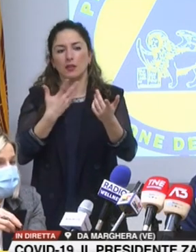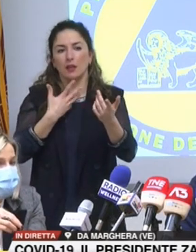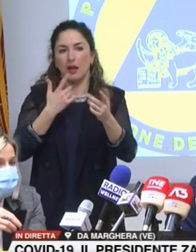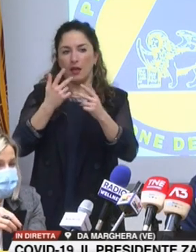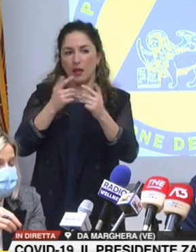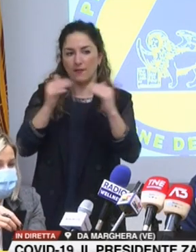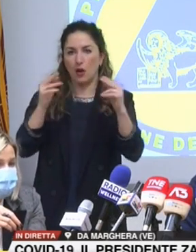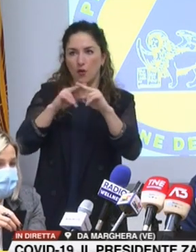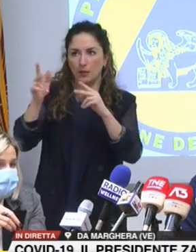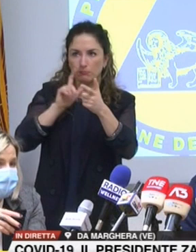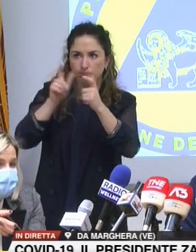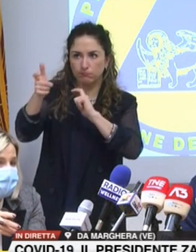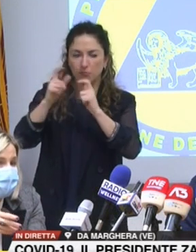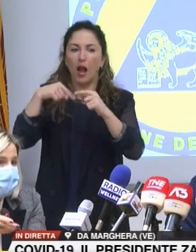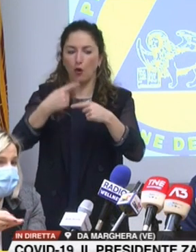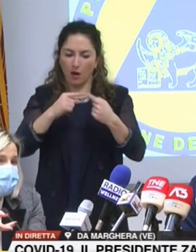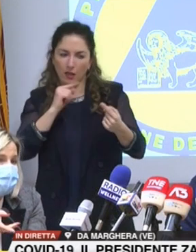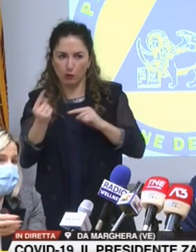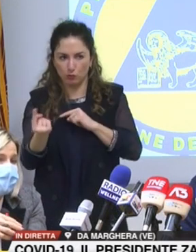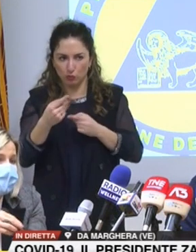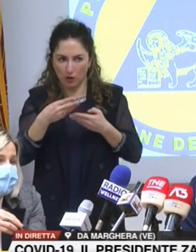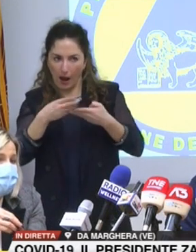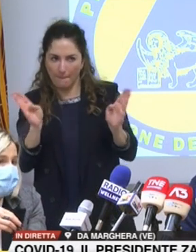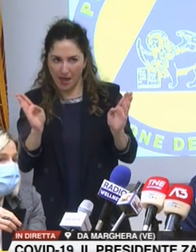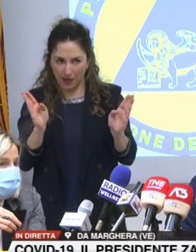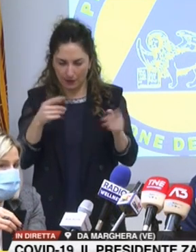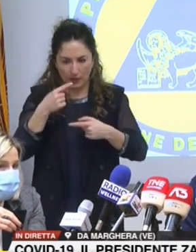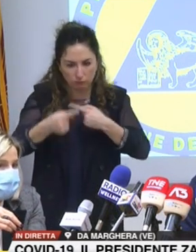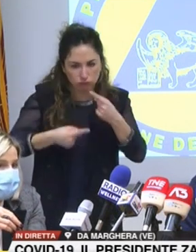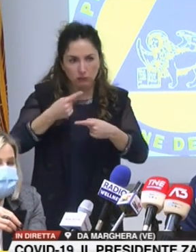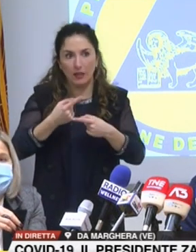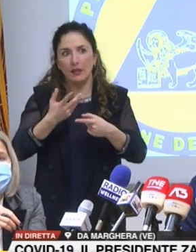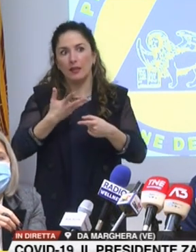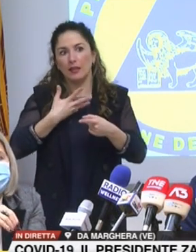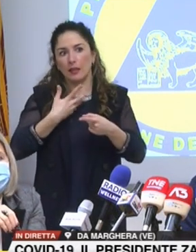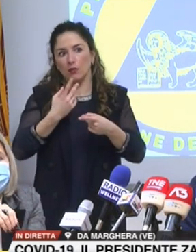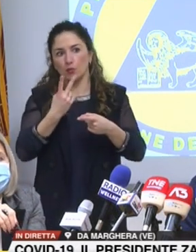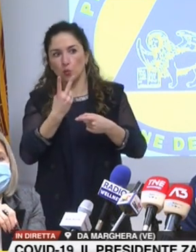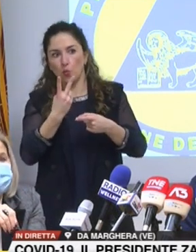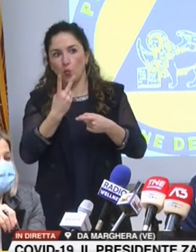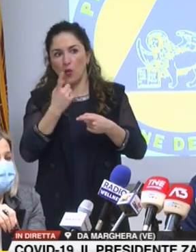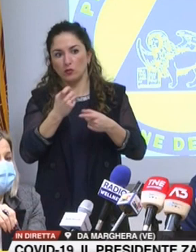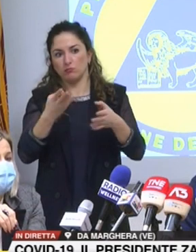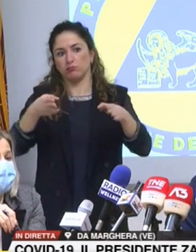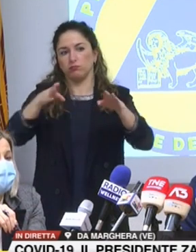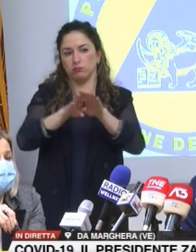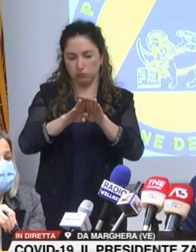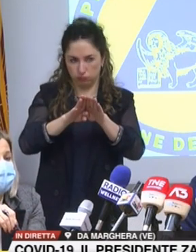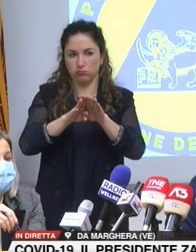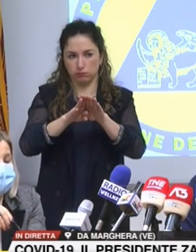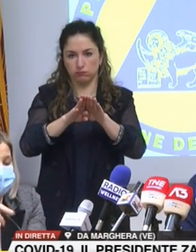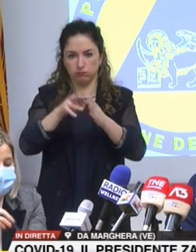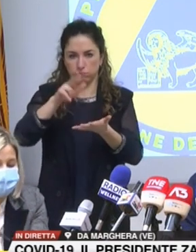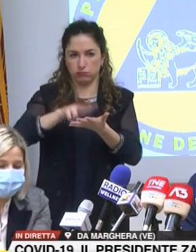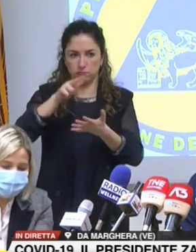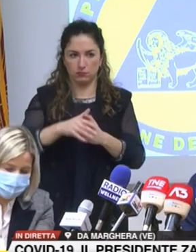è una discussione per quanto ci riguarda ancora aperta. Credo che in un paio di giorni avremo sicuramente una determinazione più chiara.